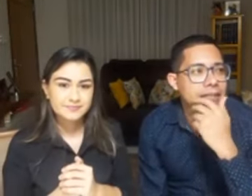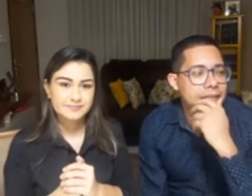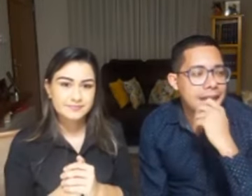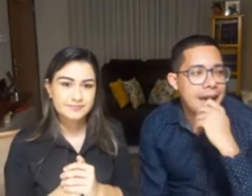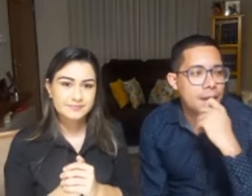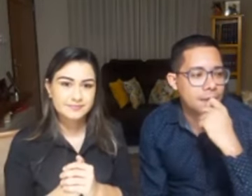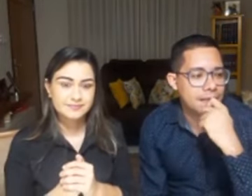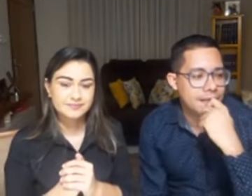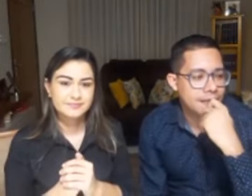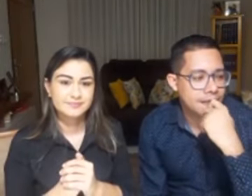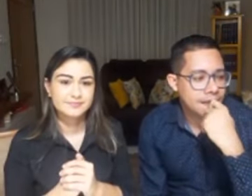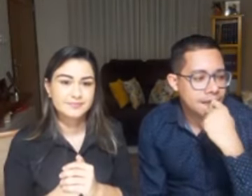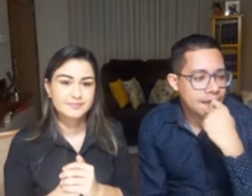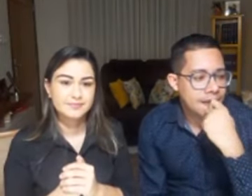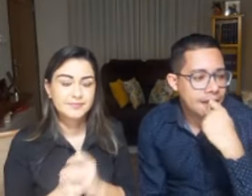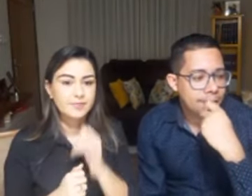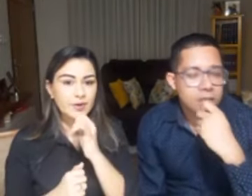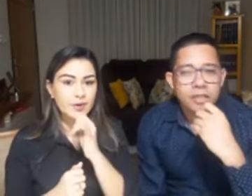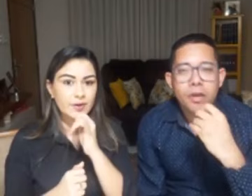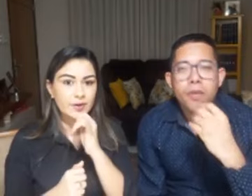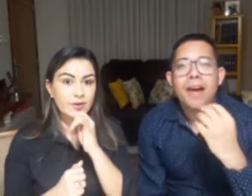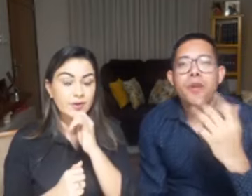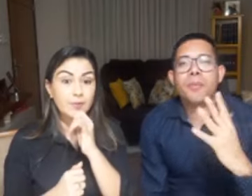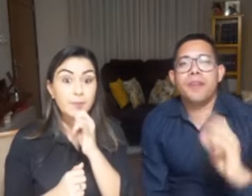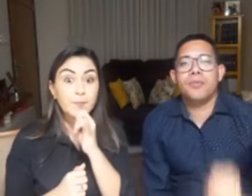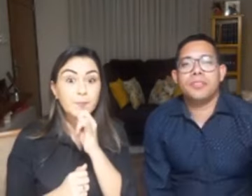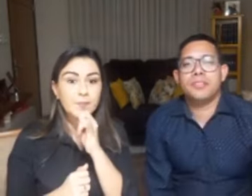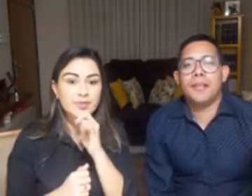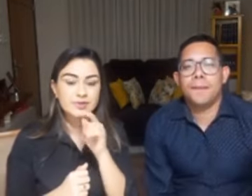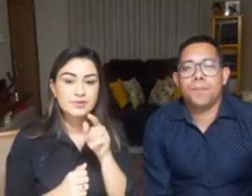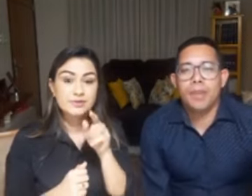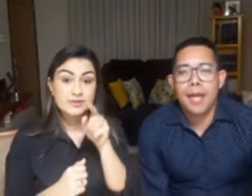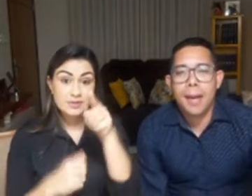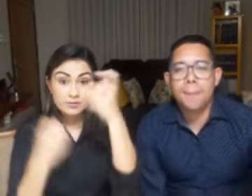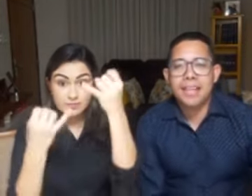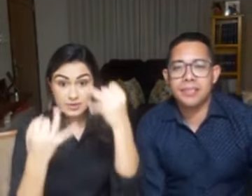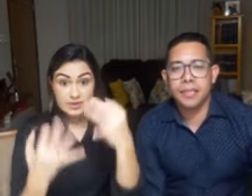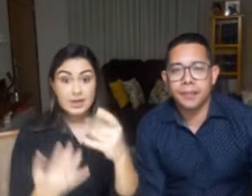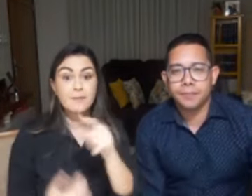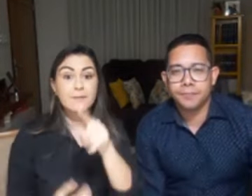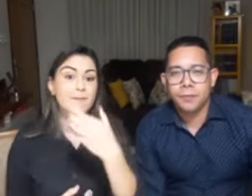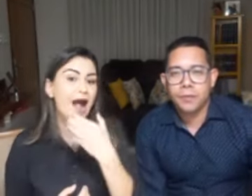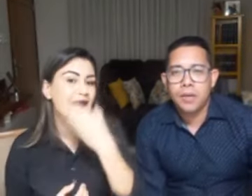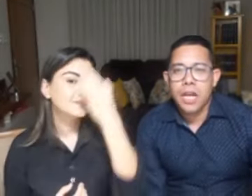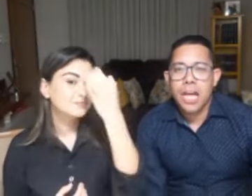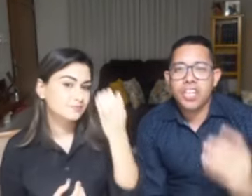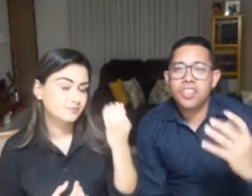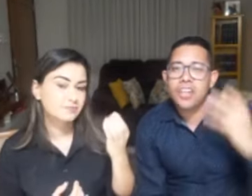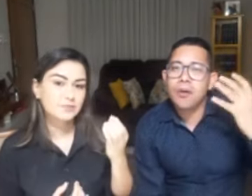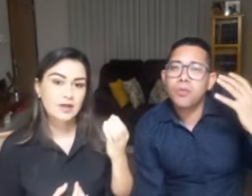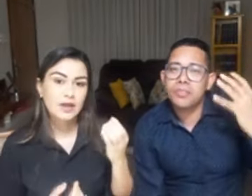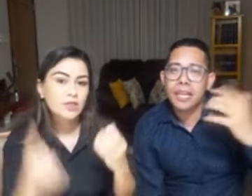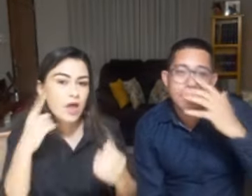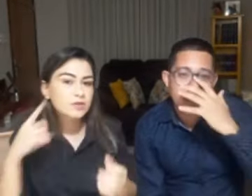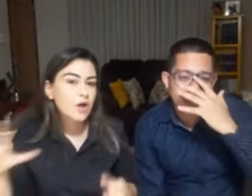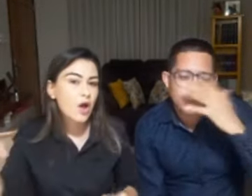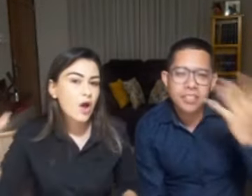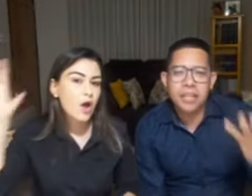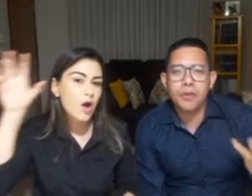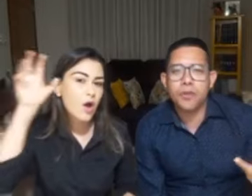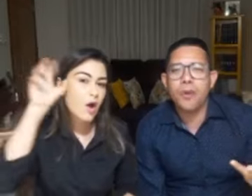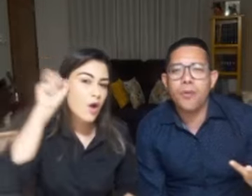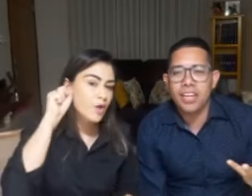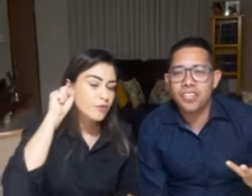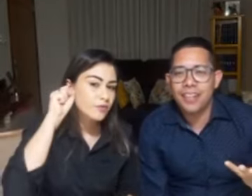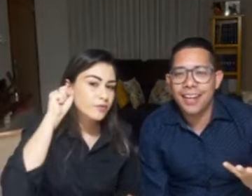ficar mais claro aqui, né? Se eu falo para você maçã, a gente já consegue